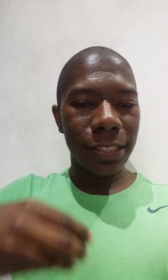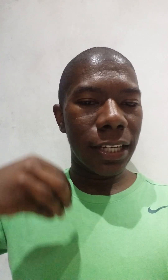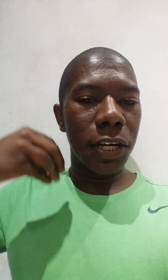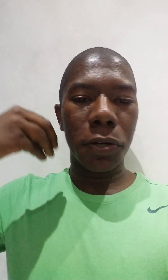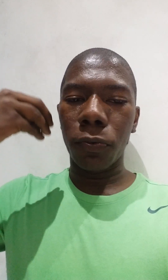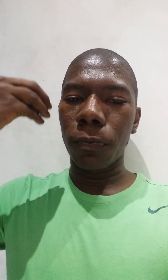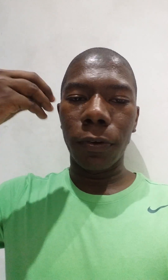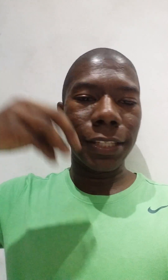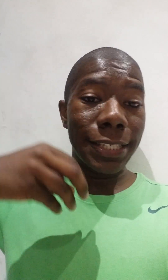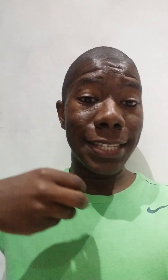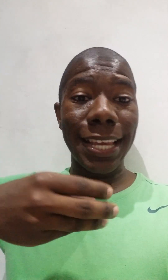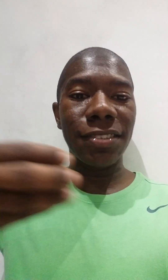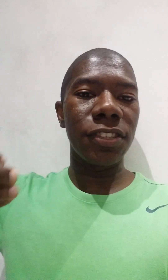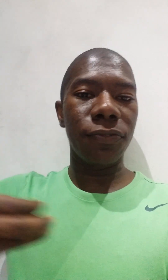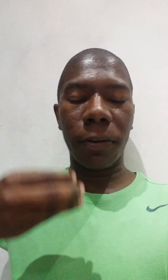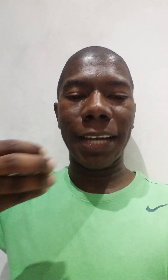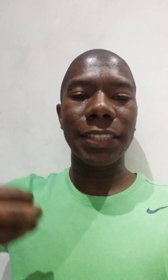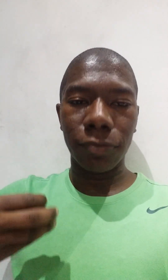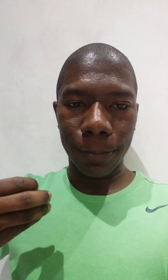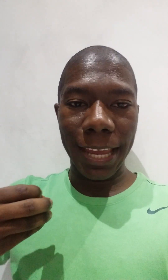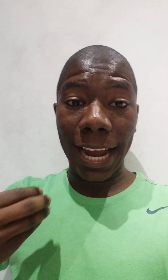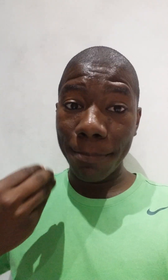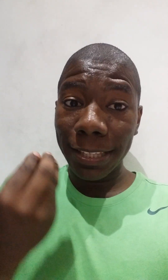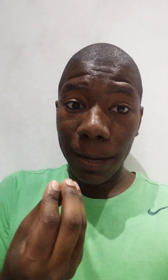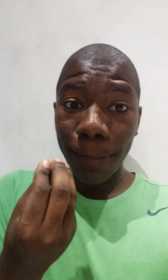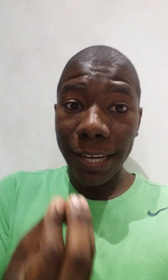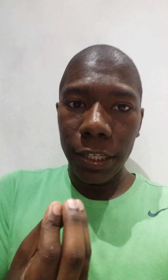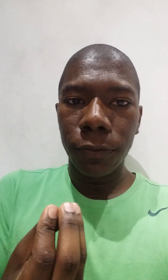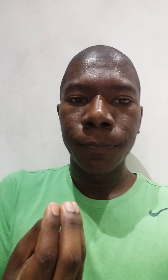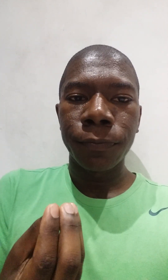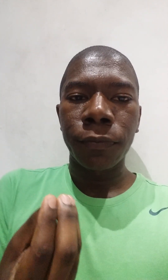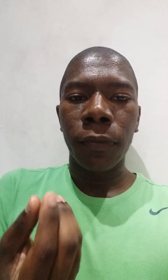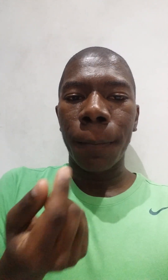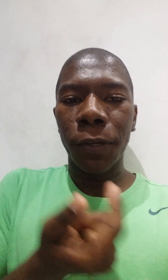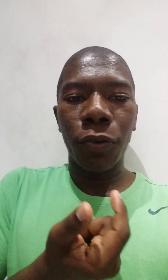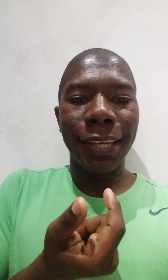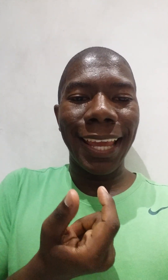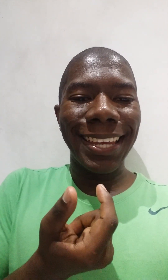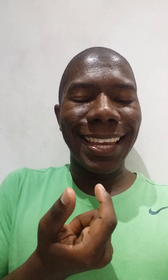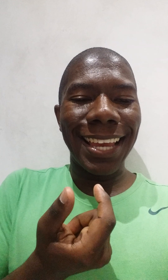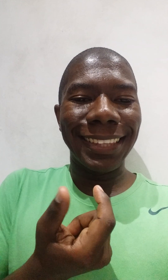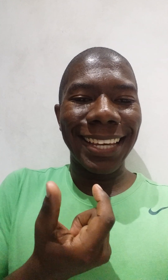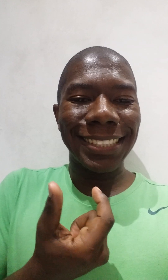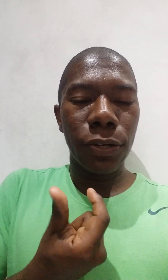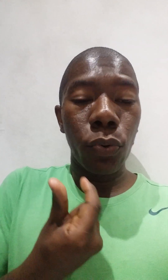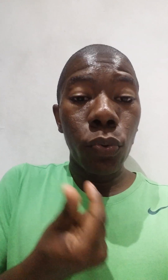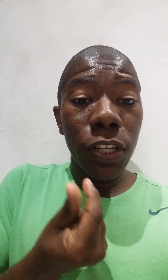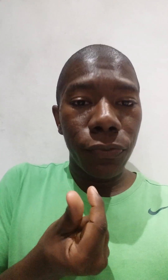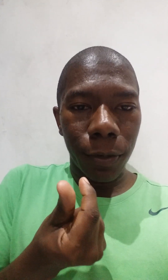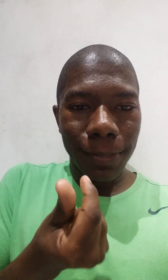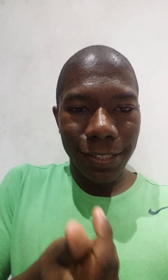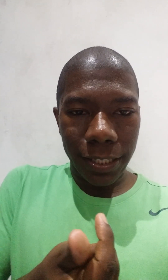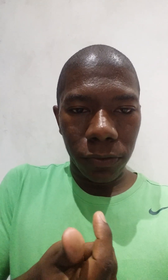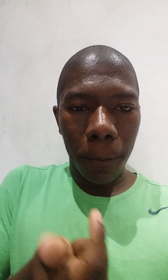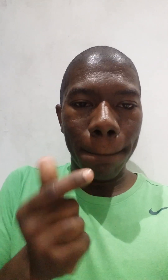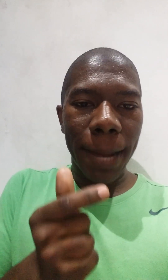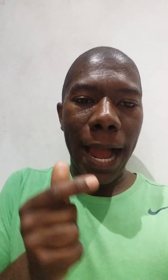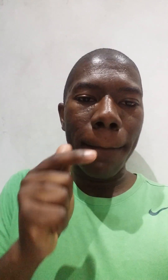informatização esse excesso de informação também Acaba atrapalhando porque o Enem ele tá se uniformizando barra